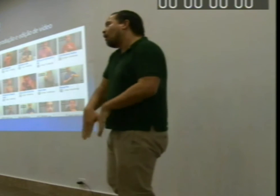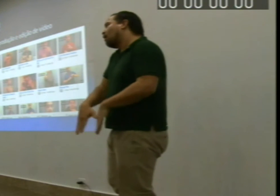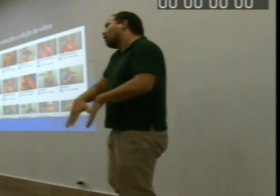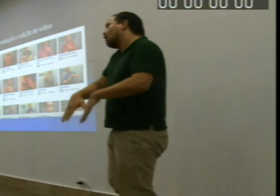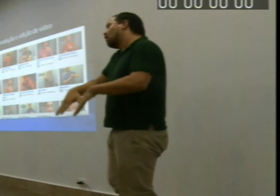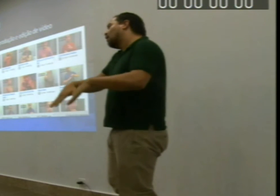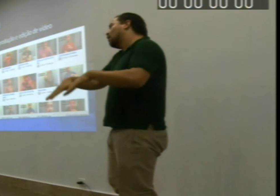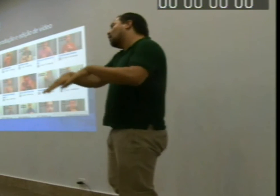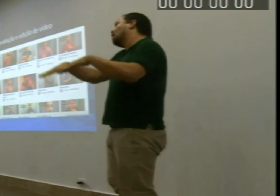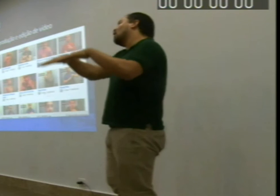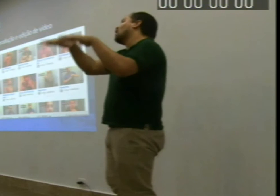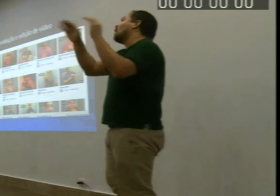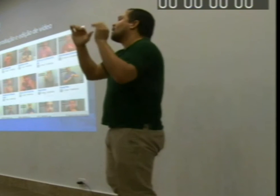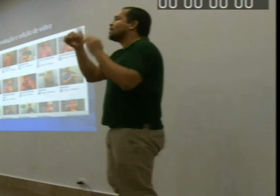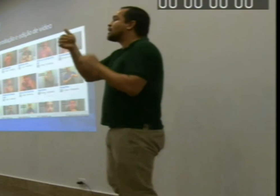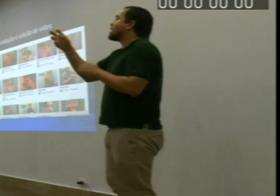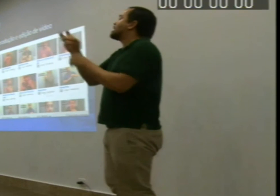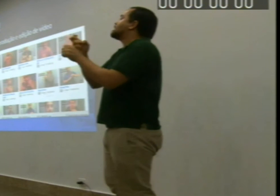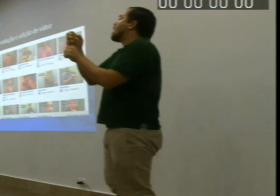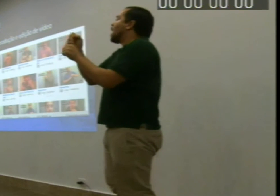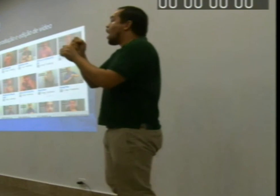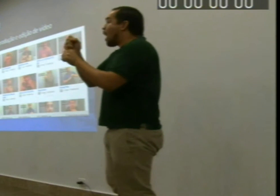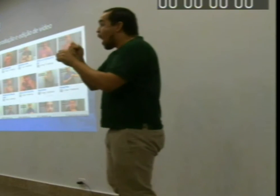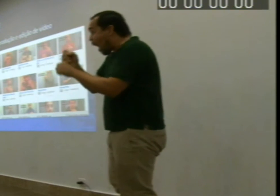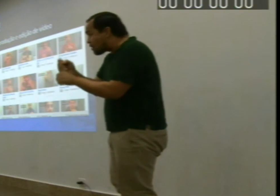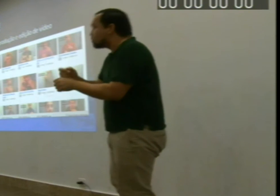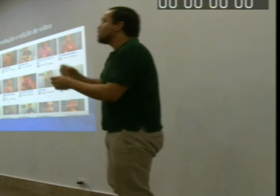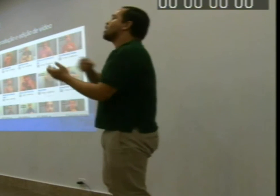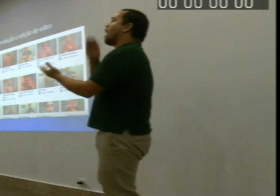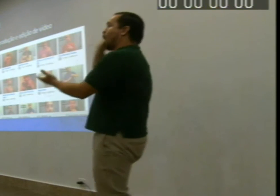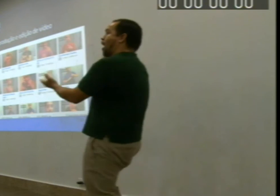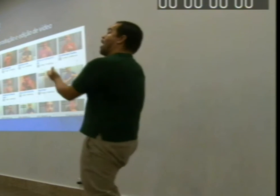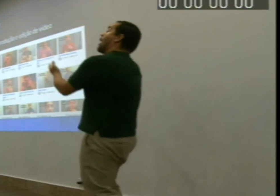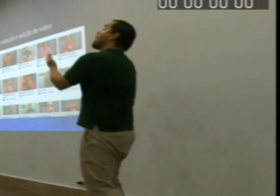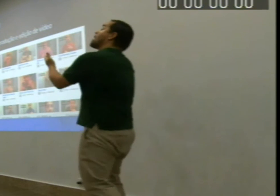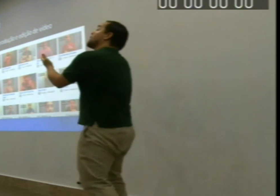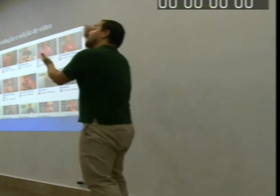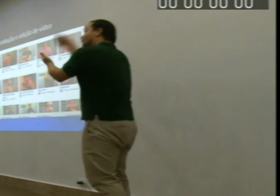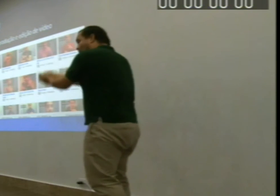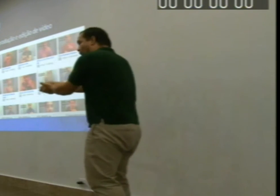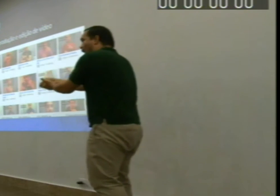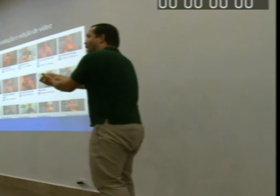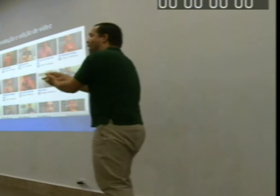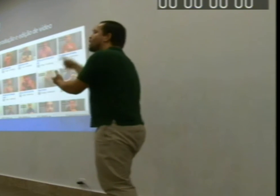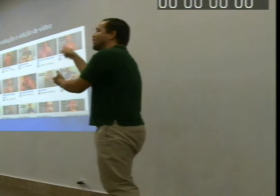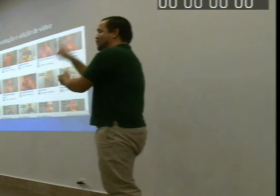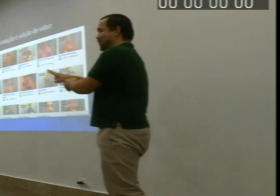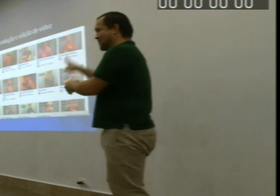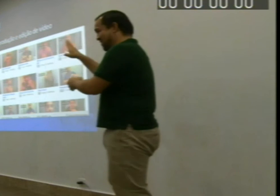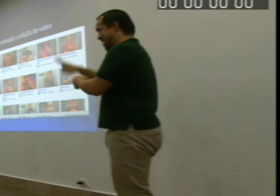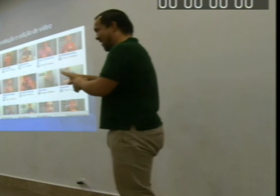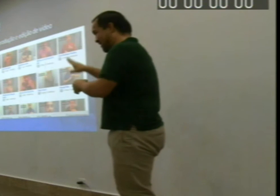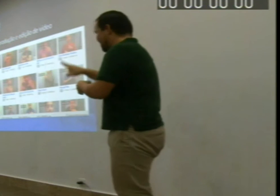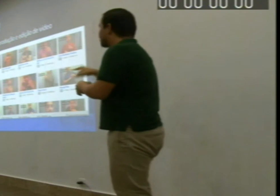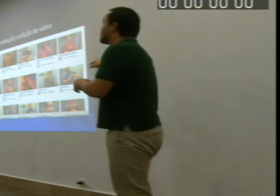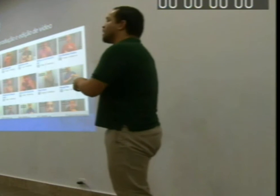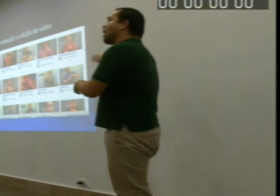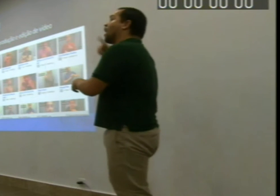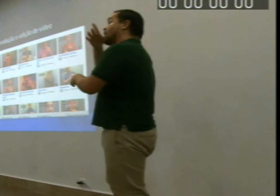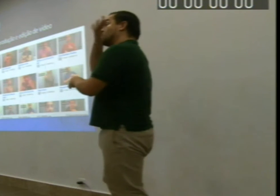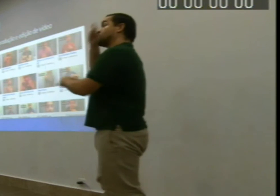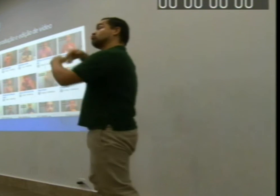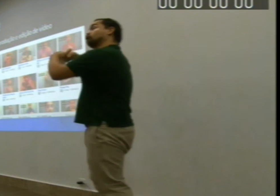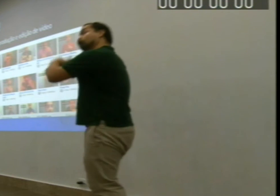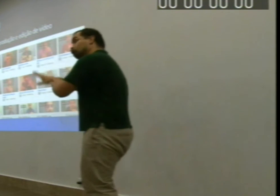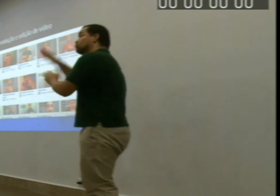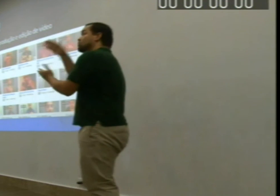para fazer esse investimento Então até quando ele tem mais ou menos 15 anos paga então para ele ele entrar na